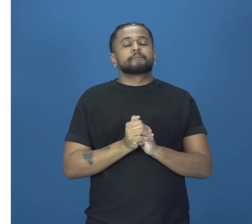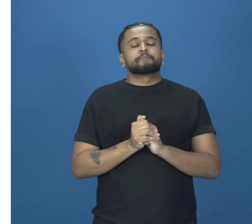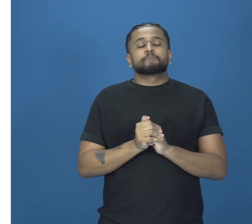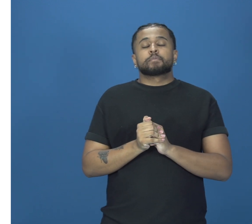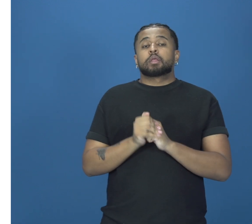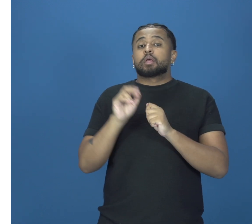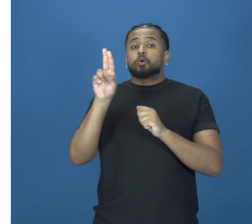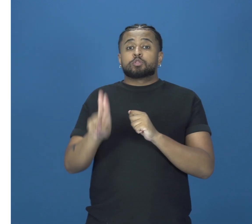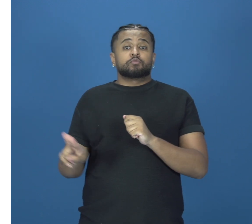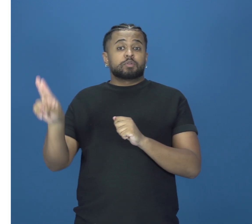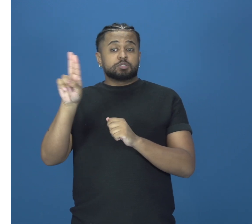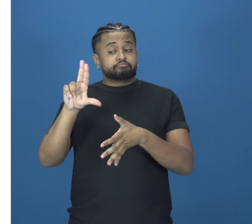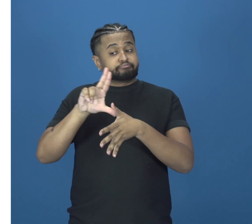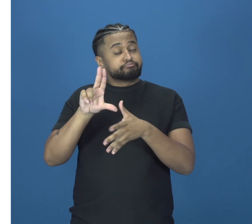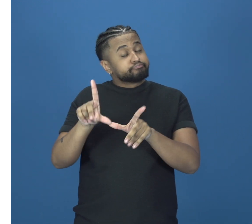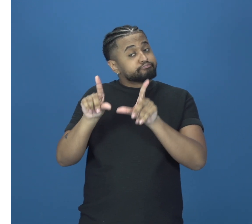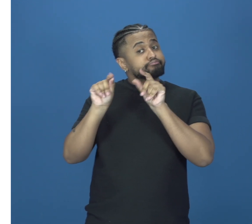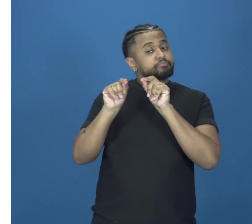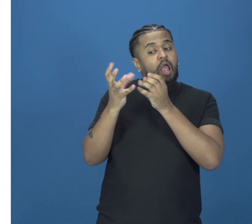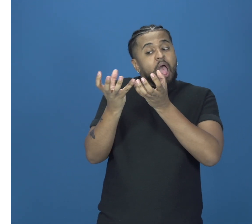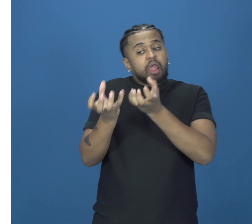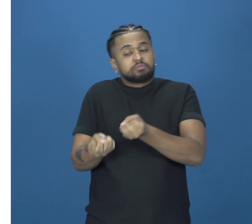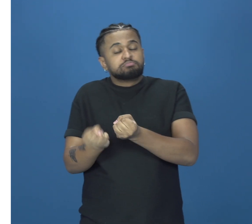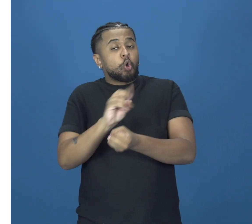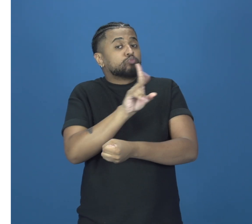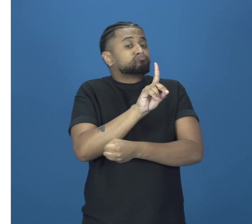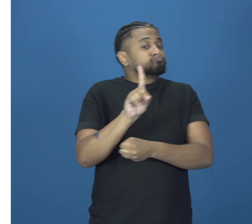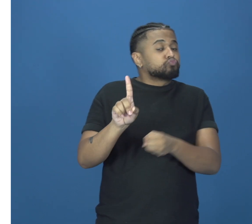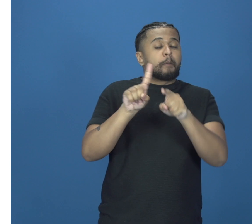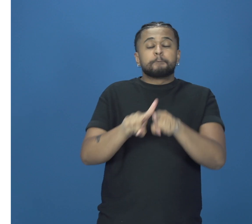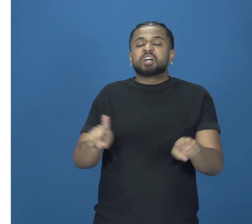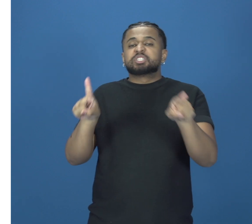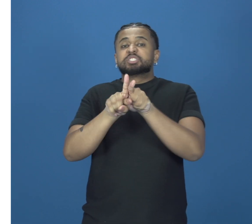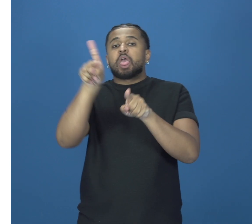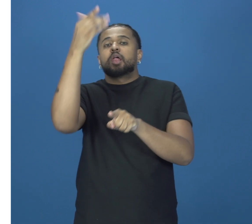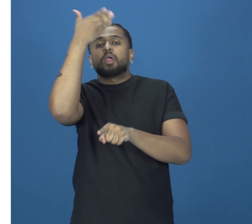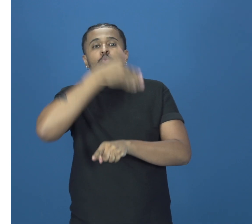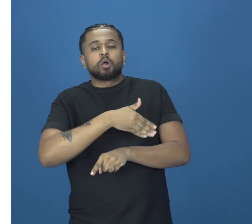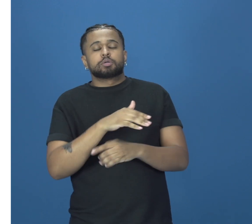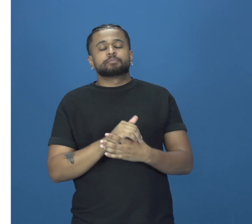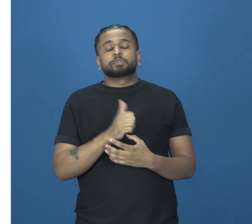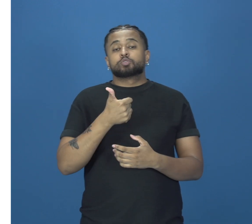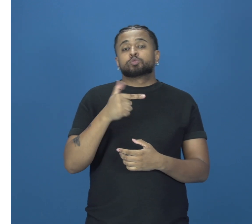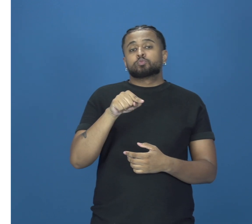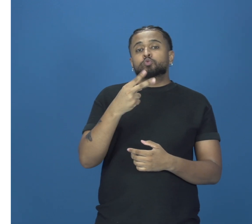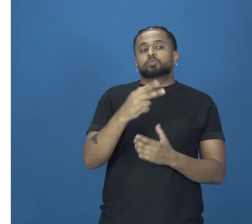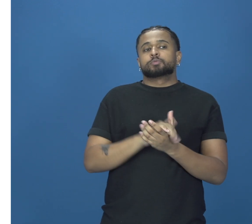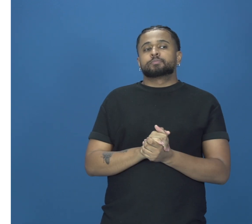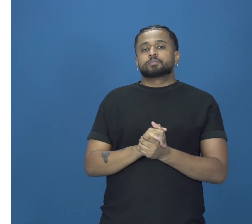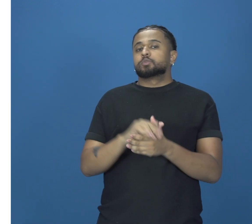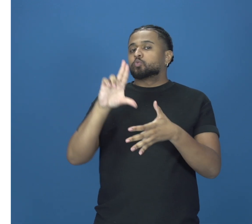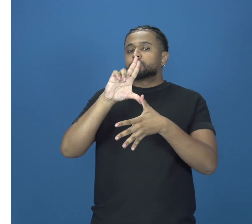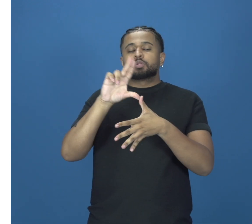ficando facultado à UNILA a aceitação ou não dos mesmos como comprovantes. 12.2.